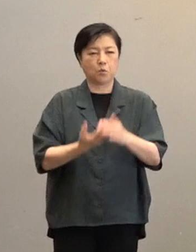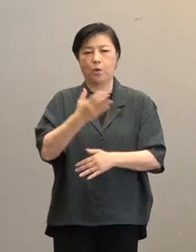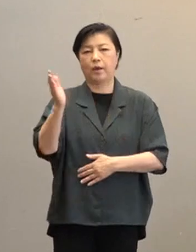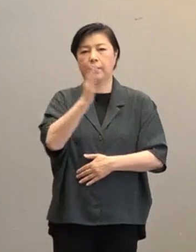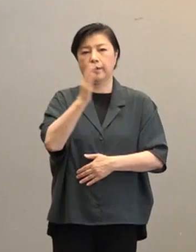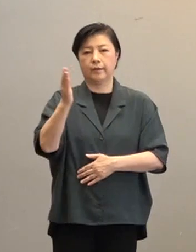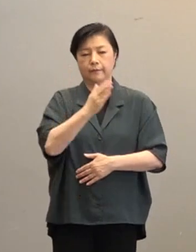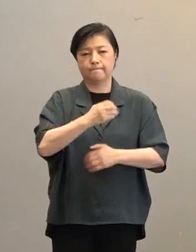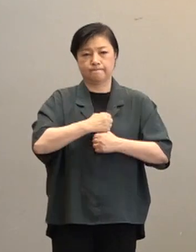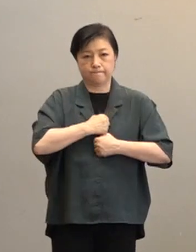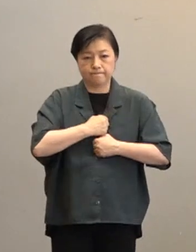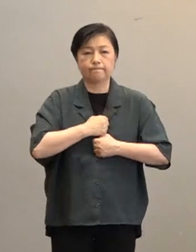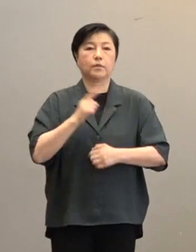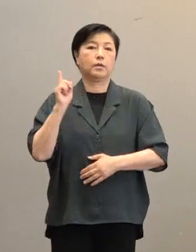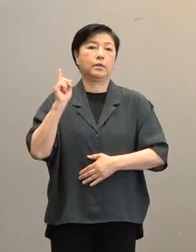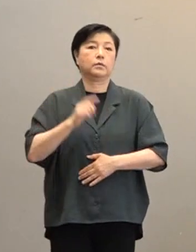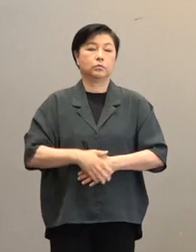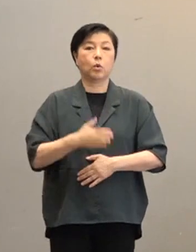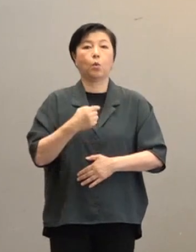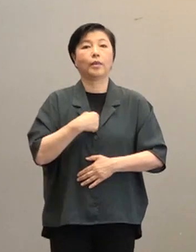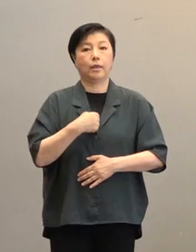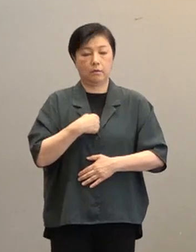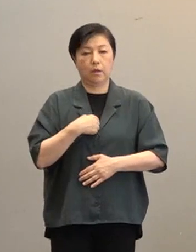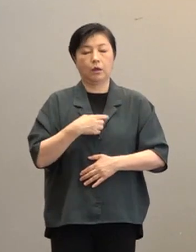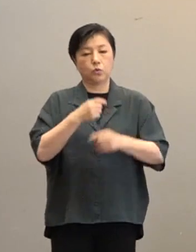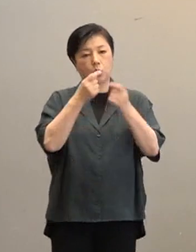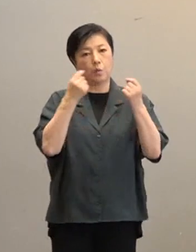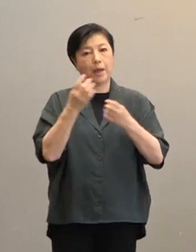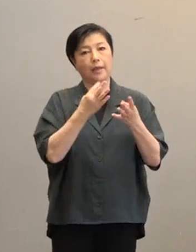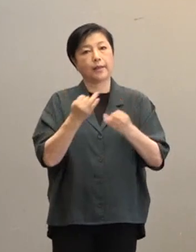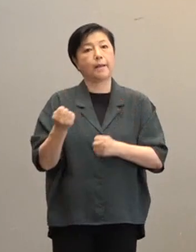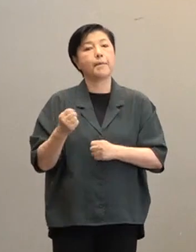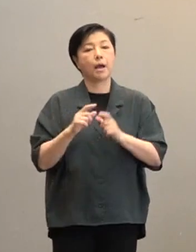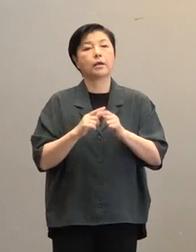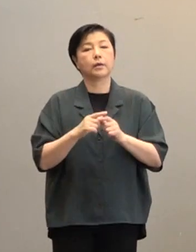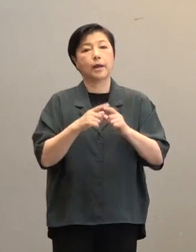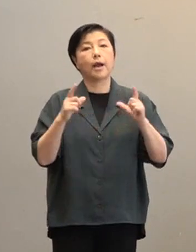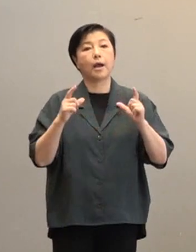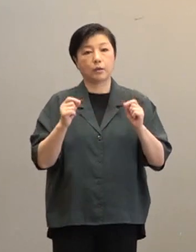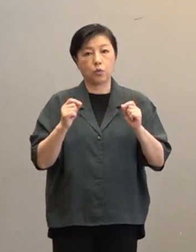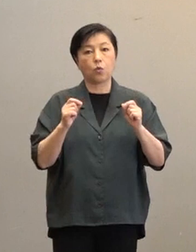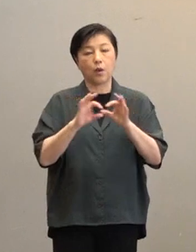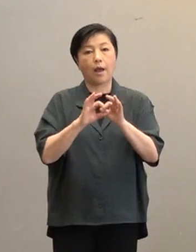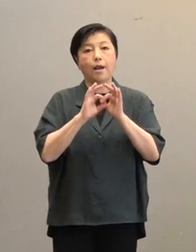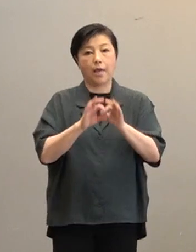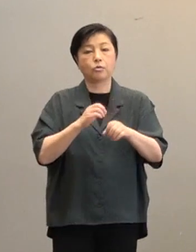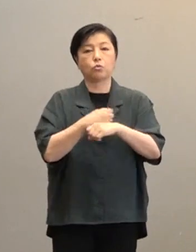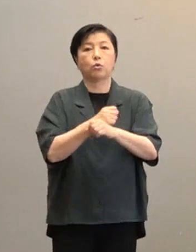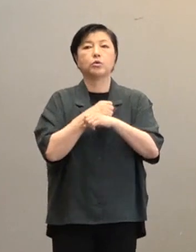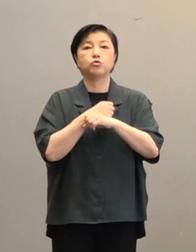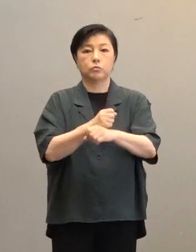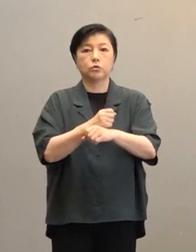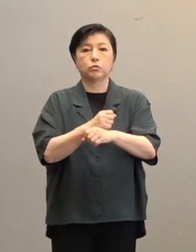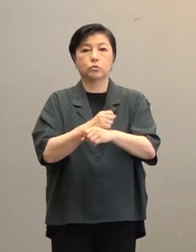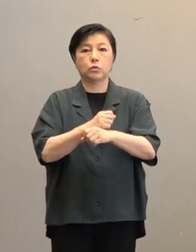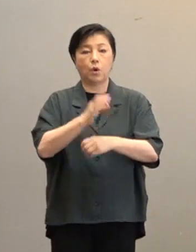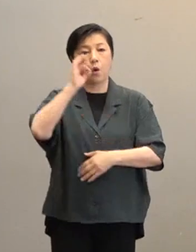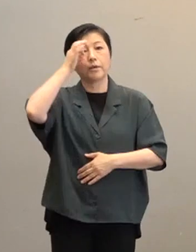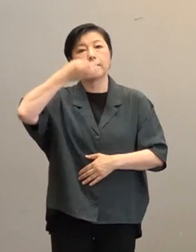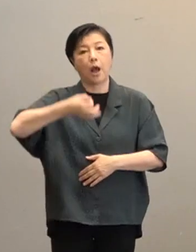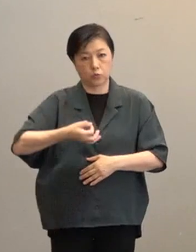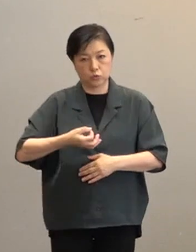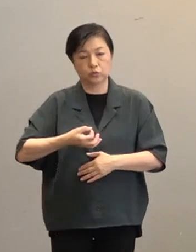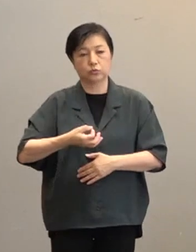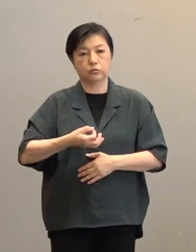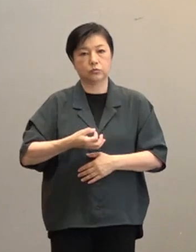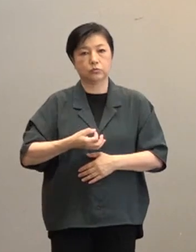ますが、私からすればですね、そのマイナンバーおよびマイナンバー関連の取り組みを見直す